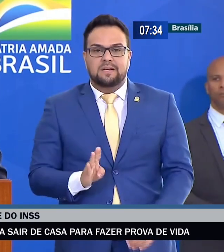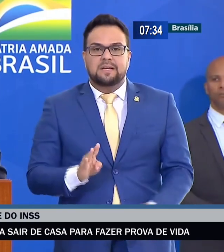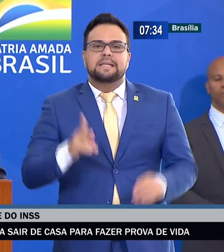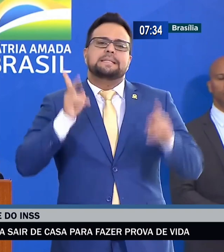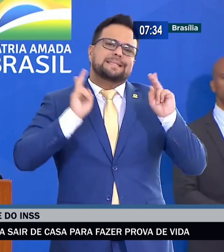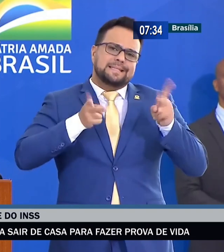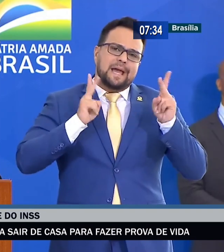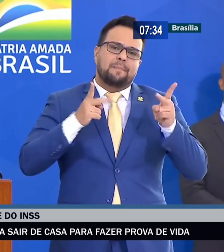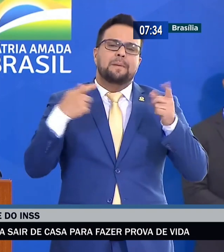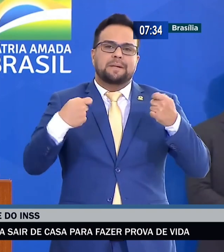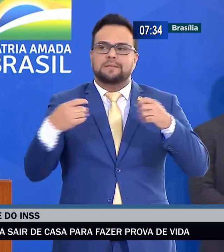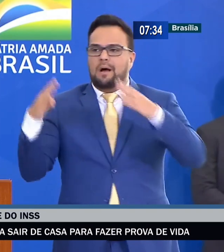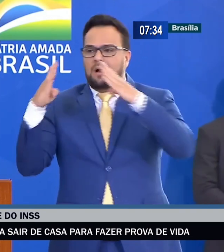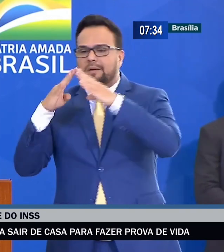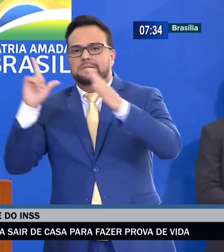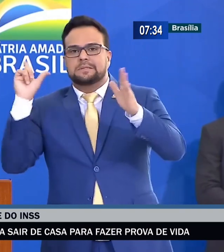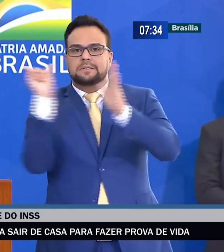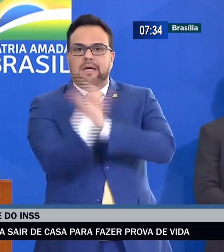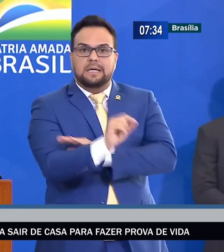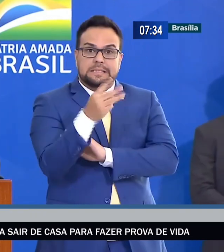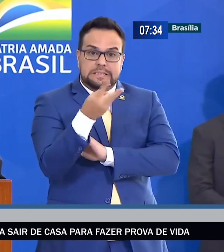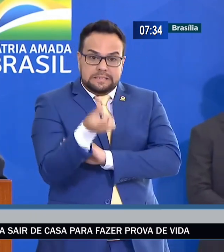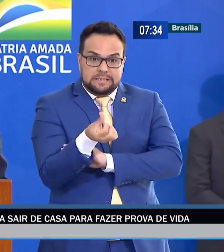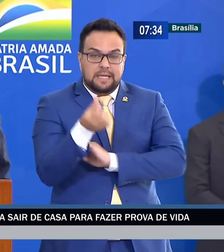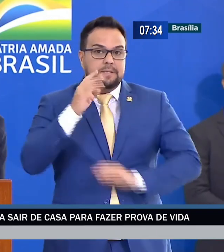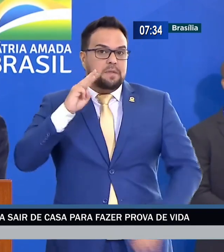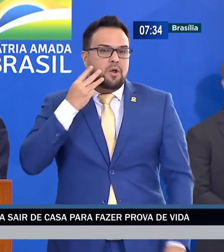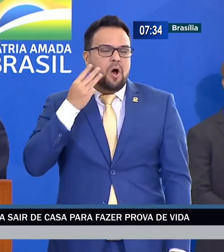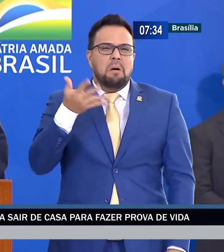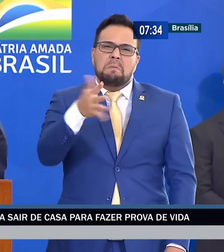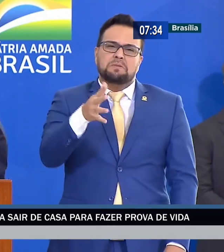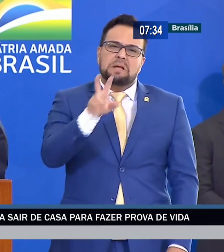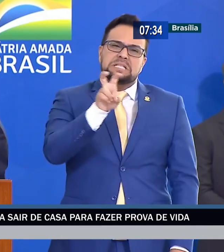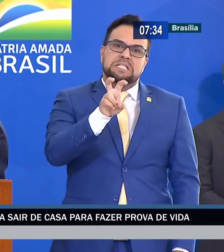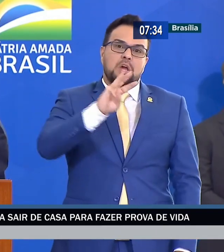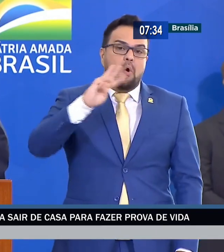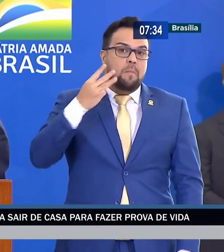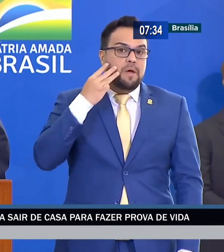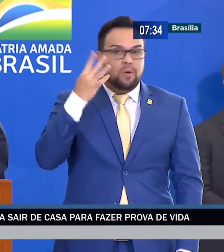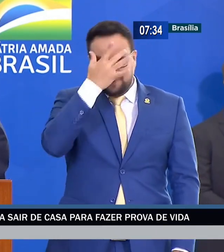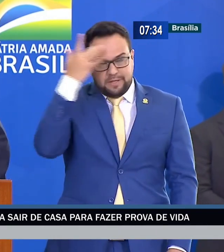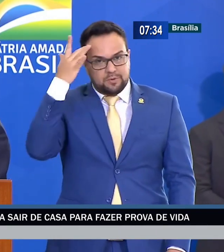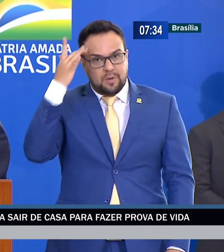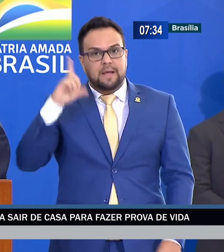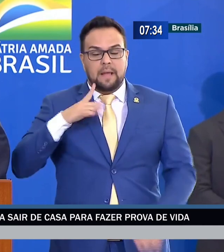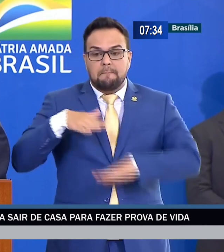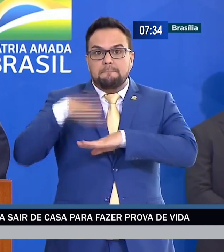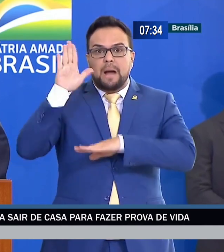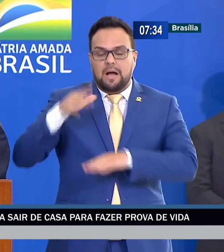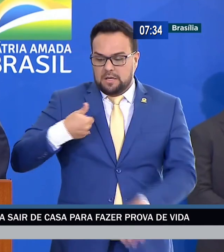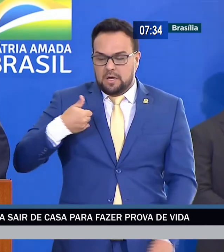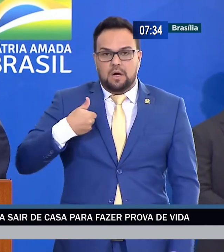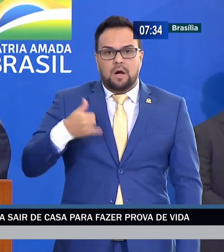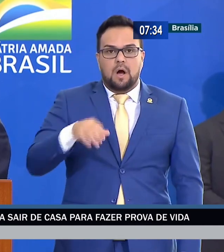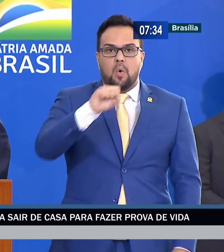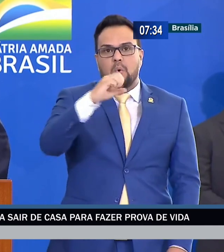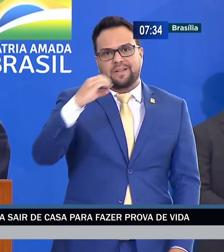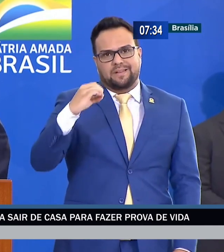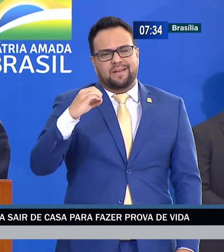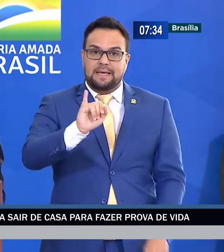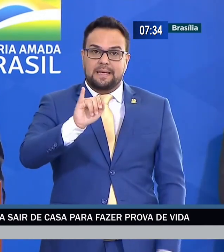prova de vida no ambiente desses 36 milhões mais ou menos cinco milhões tem acima de 80 anos